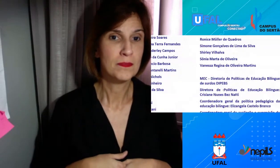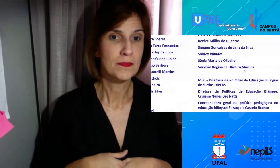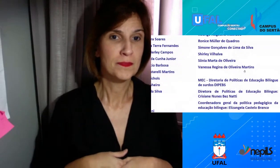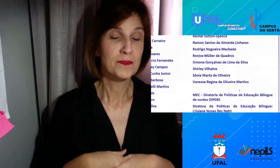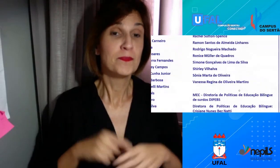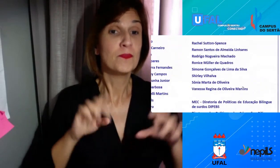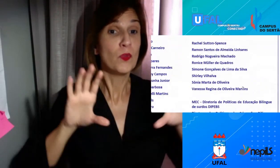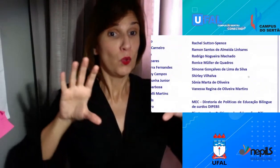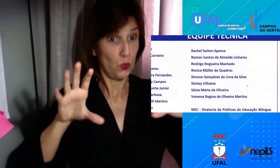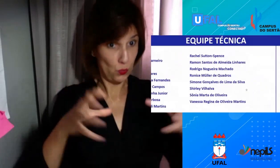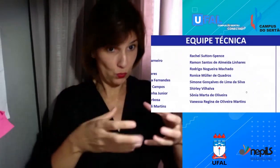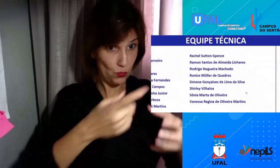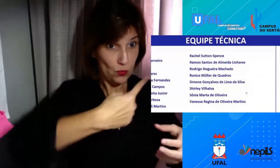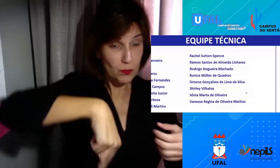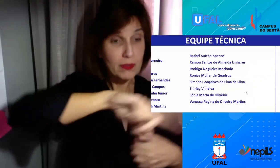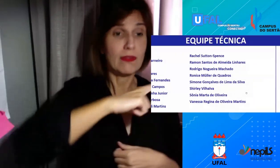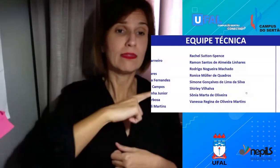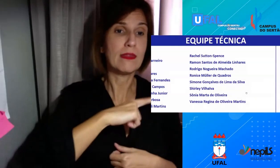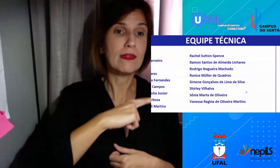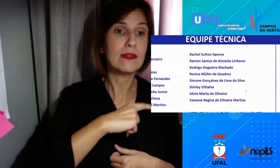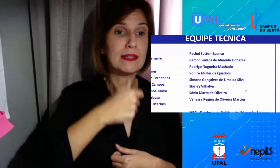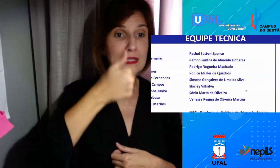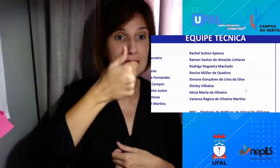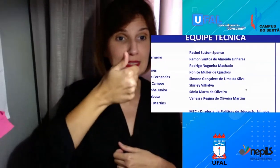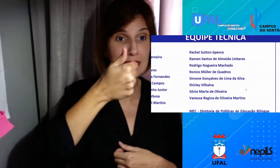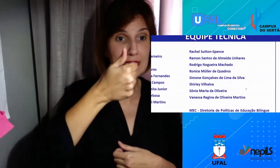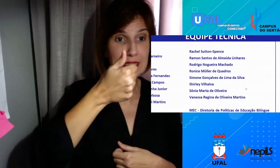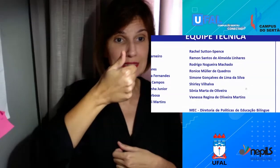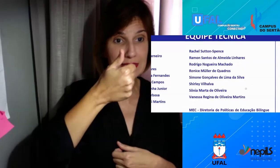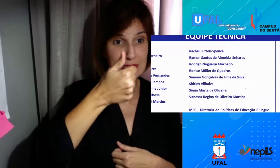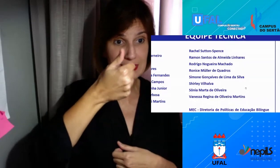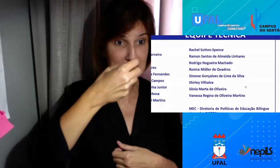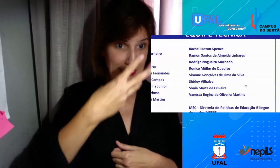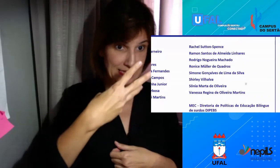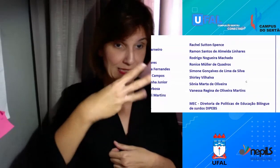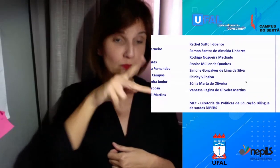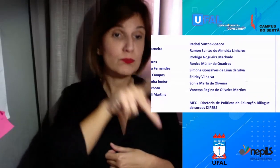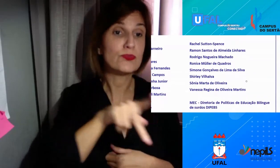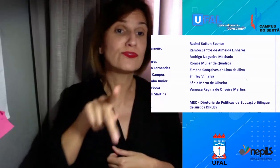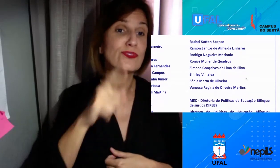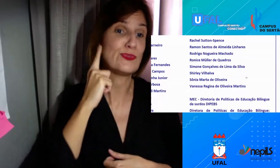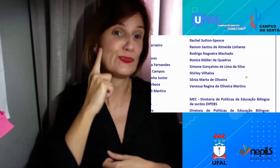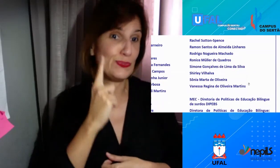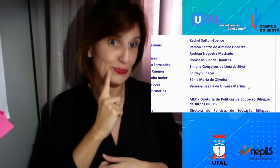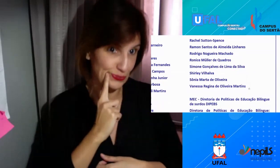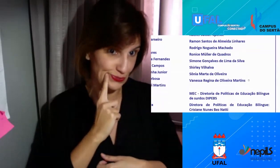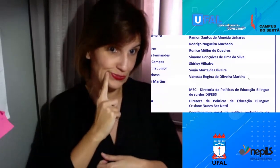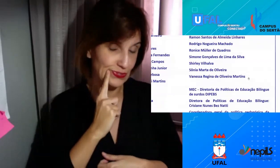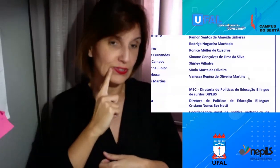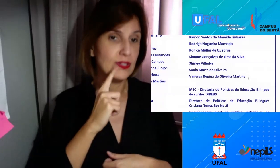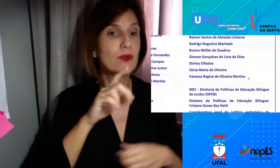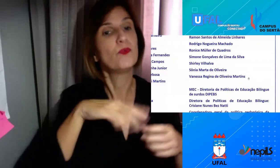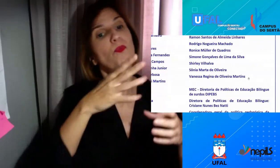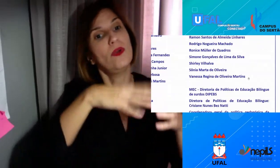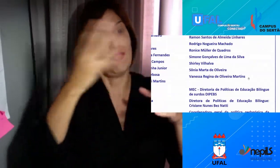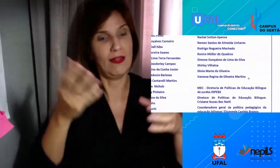leituras nesse sentido. Então, são pessoas que realmente fazem parte desse tema e desse assunto. E 13